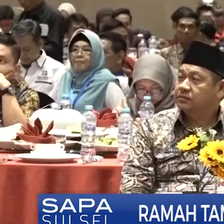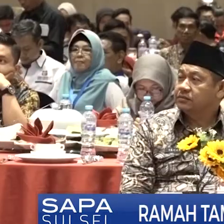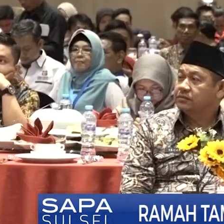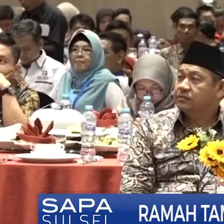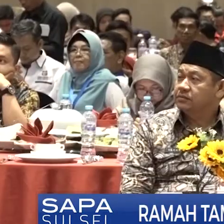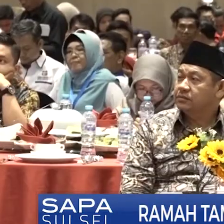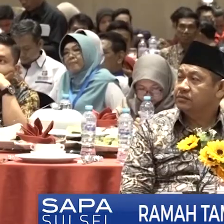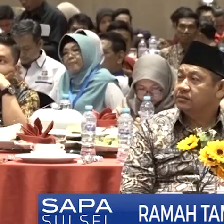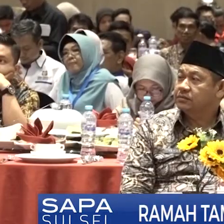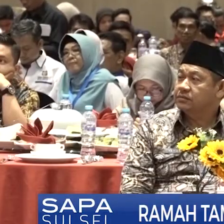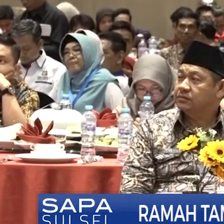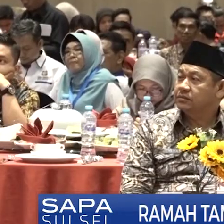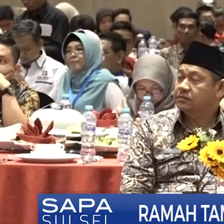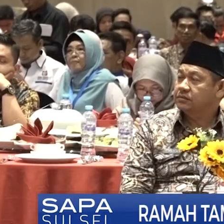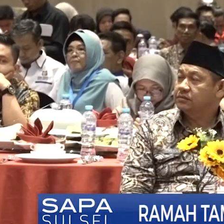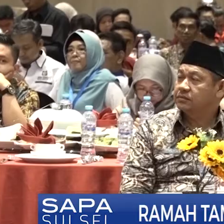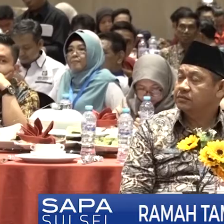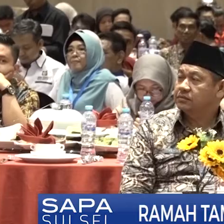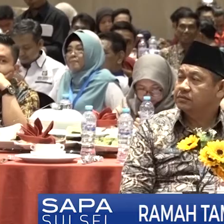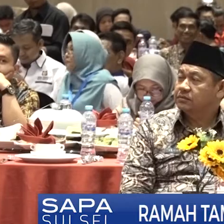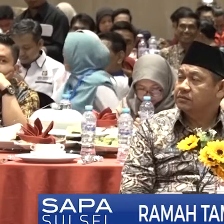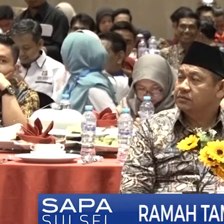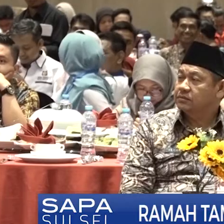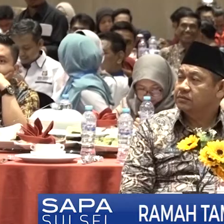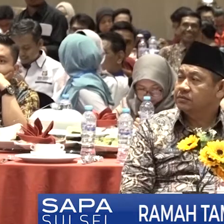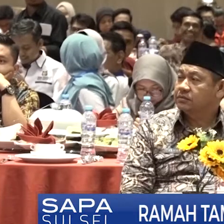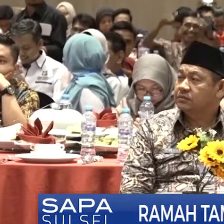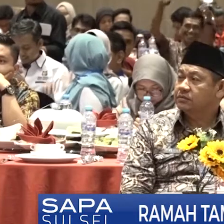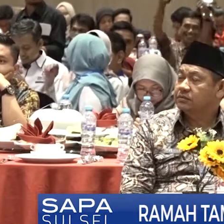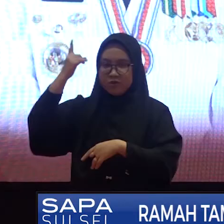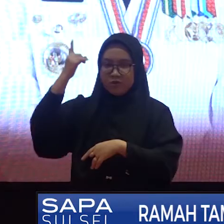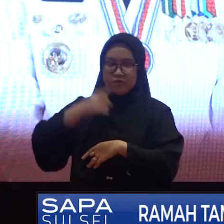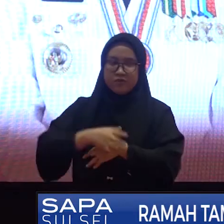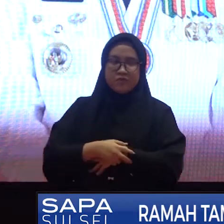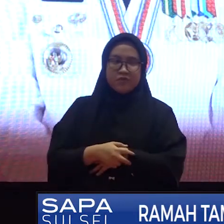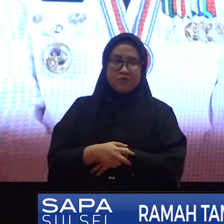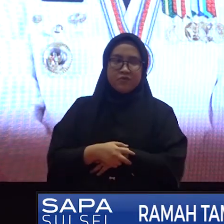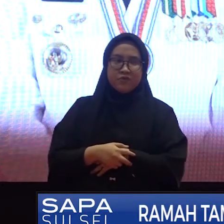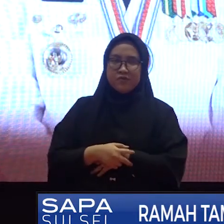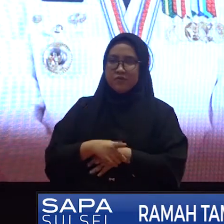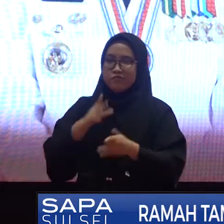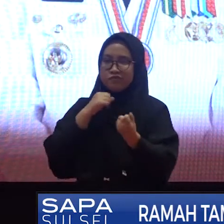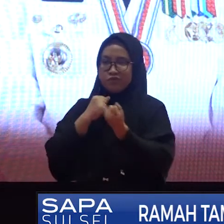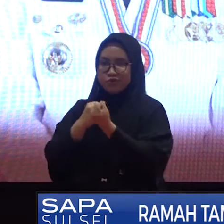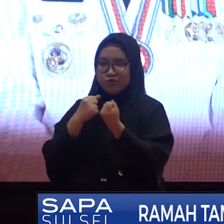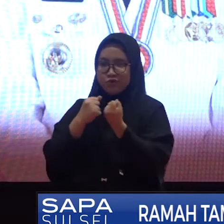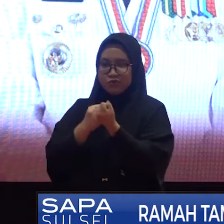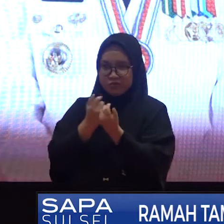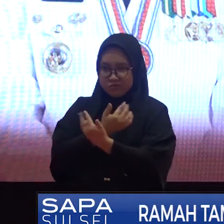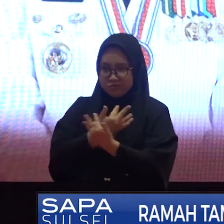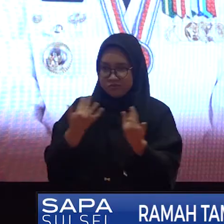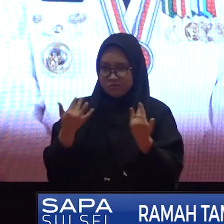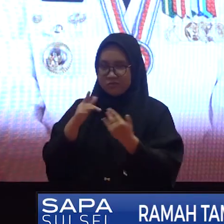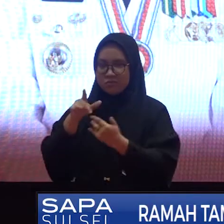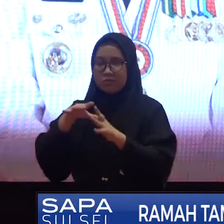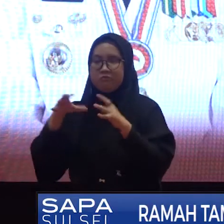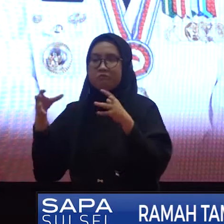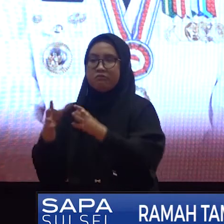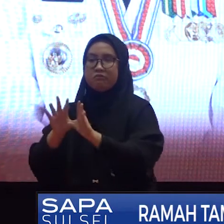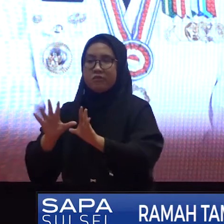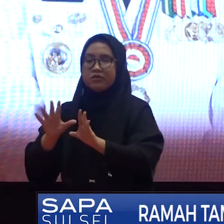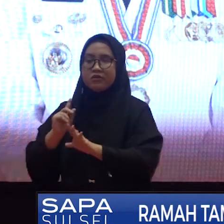masih anak lorong di walikotanya Insyaallah ee e selama itu dan pro pro masyarakat banyak pasti